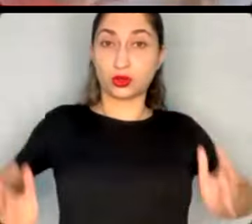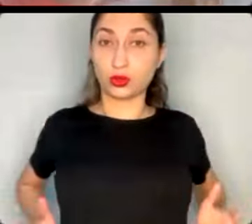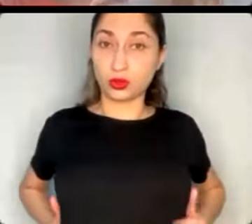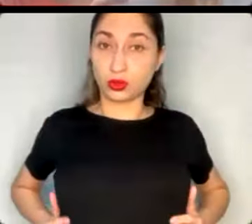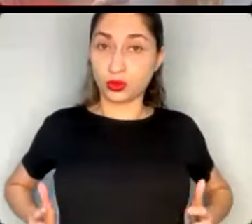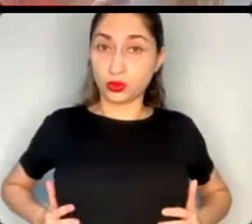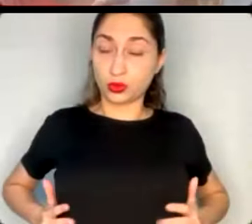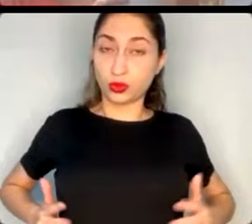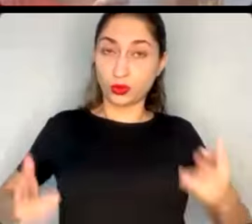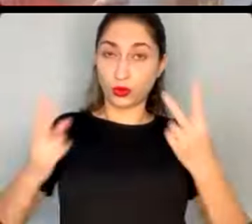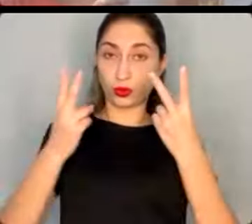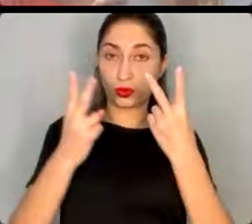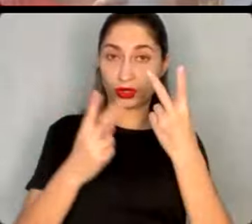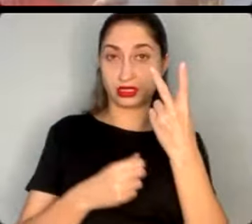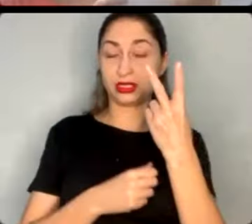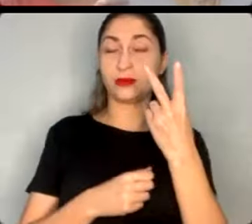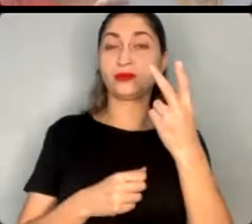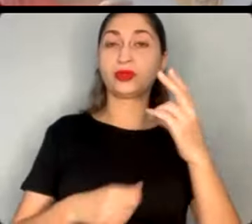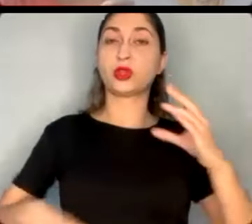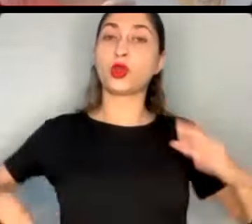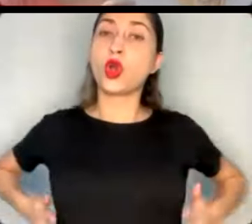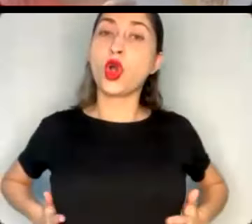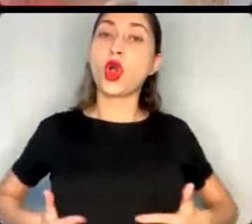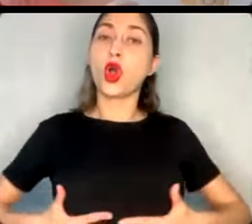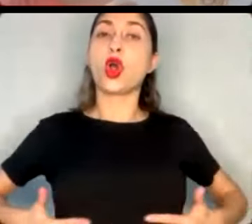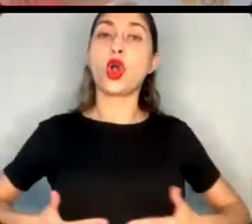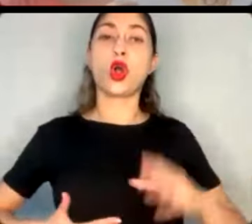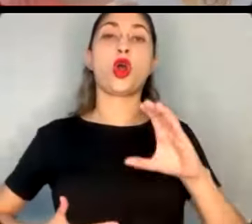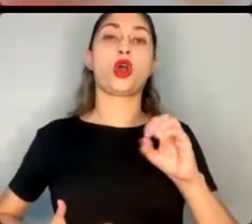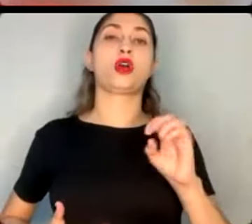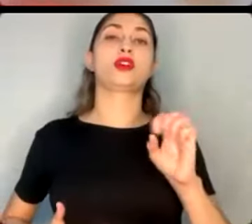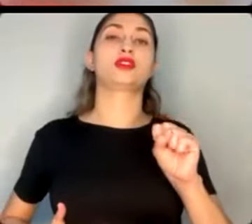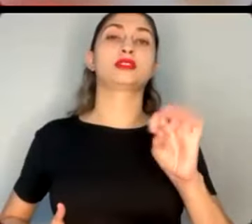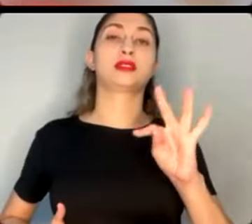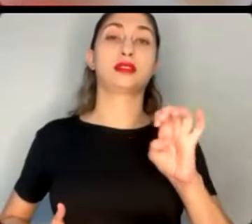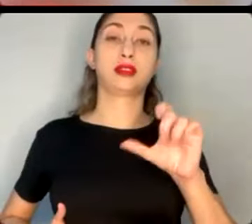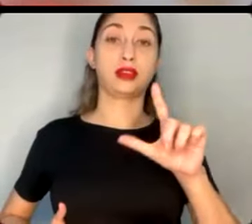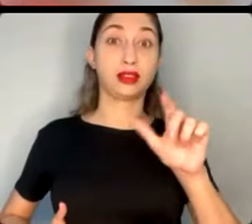estão aqui fechadas no apêndice